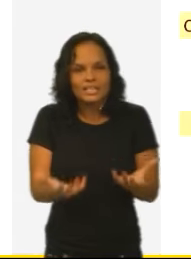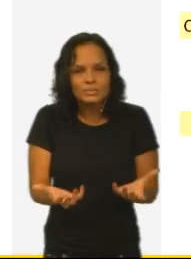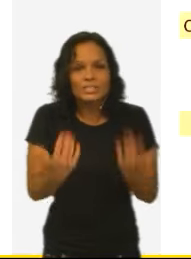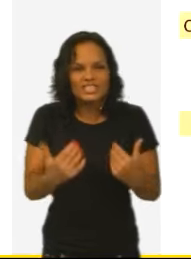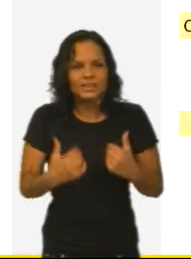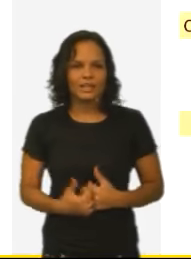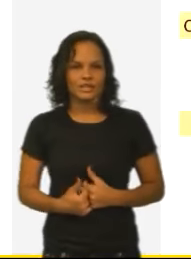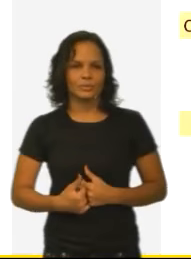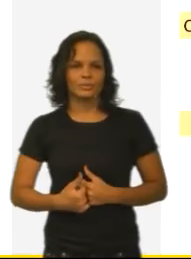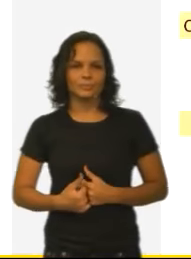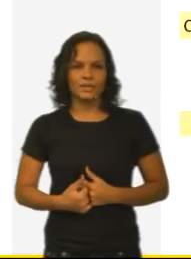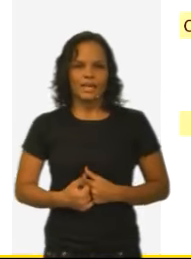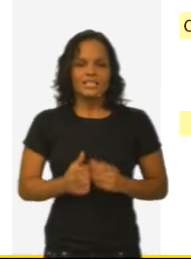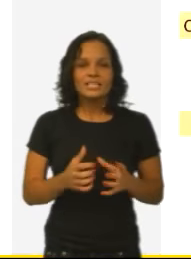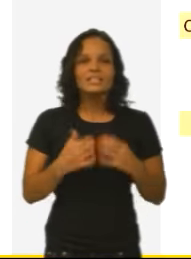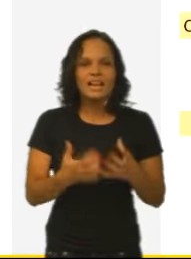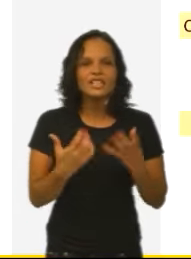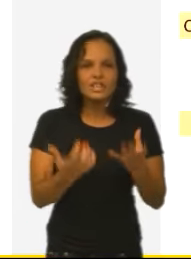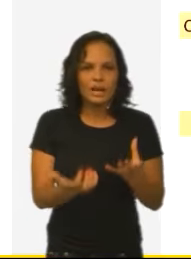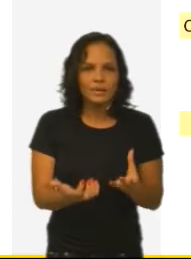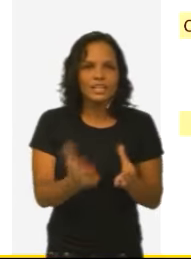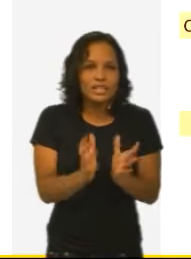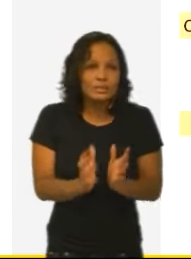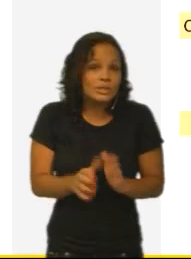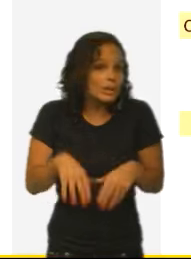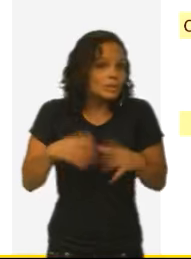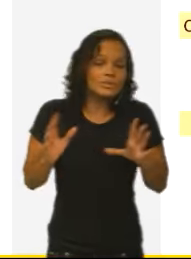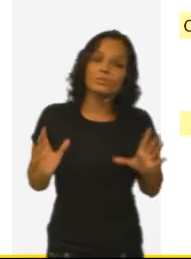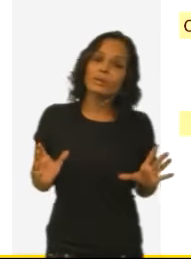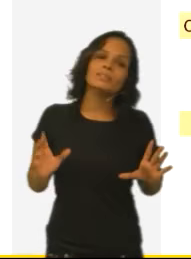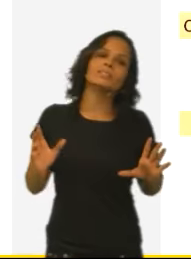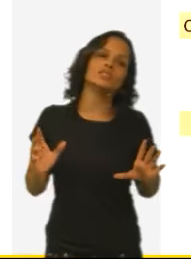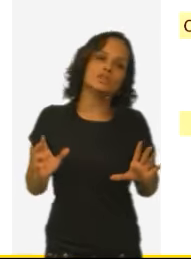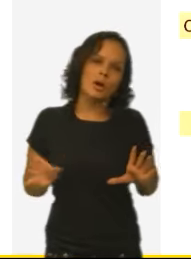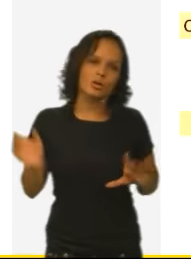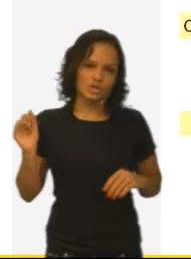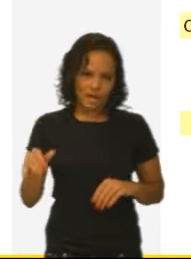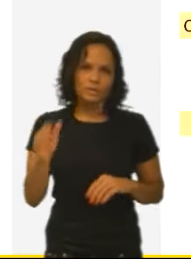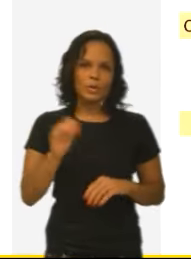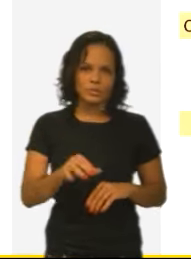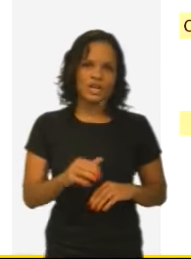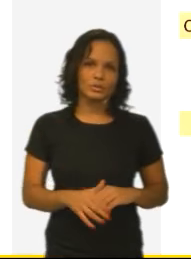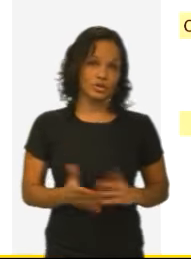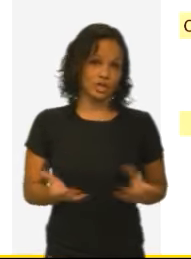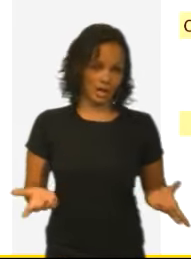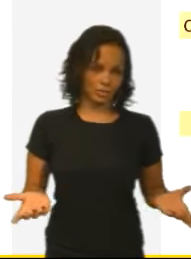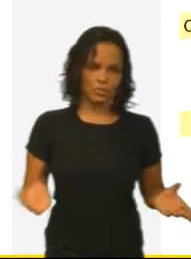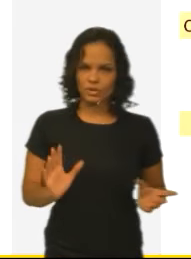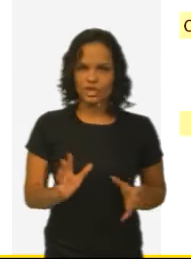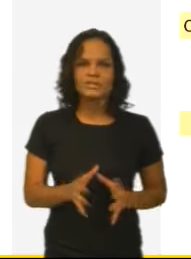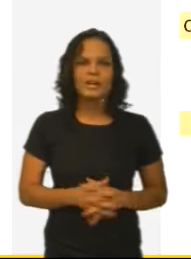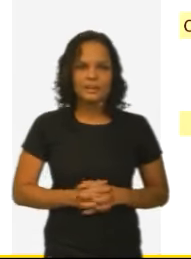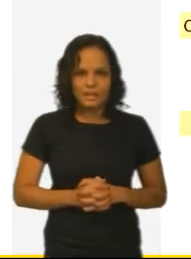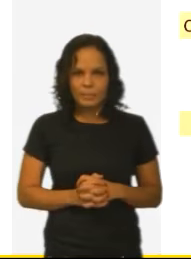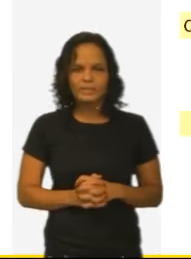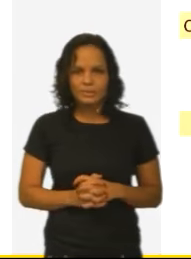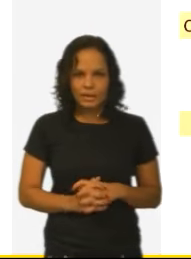um pleonasmo sintático. Sintaticamente, esses garotos é um termo acessório, já que o objeto direto hoje já está ali representado